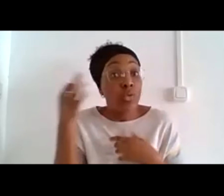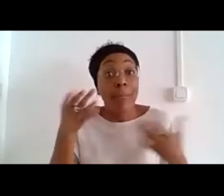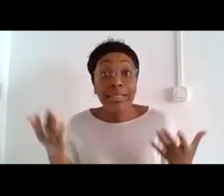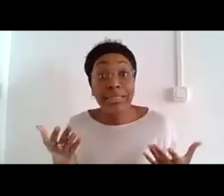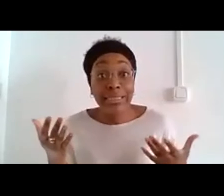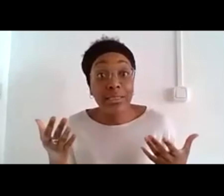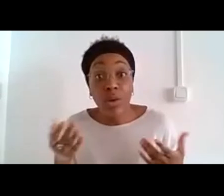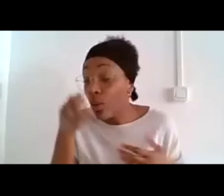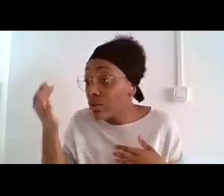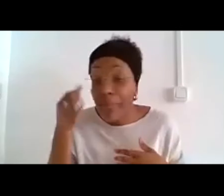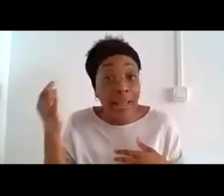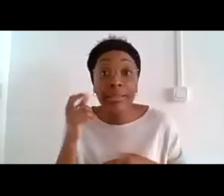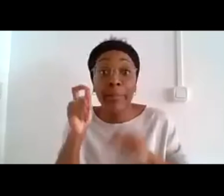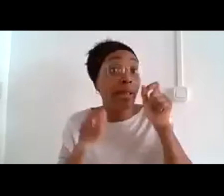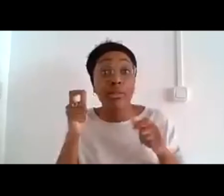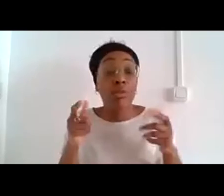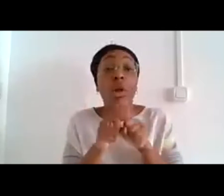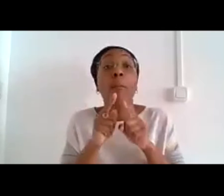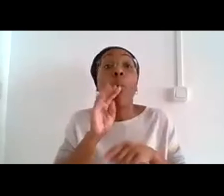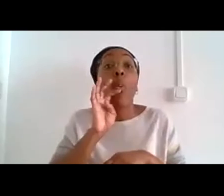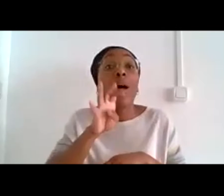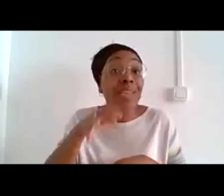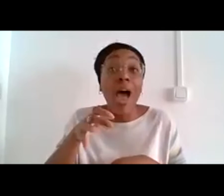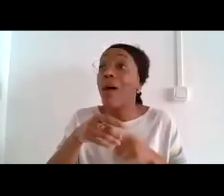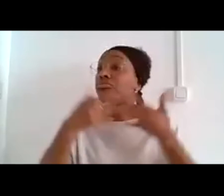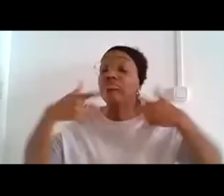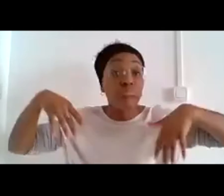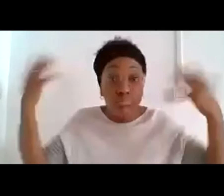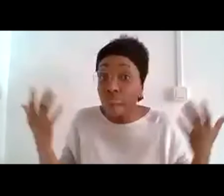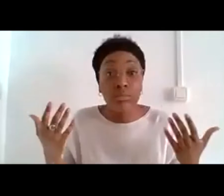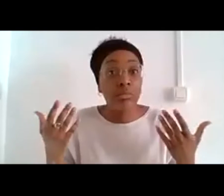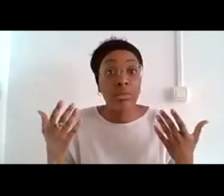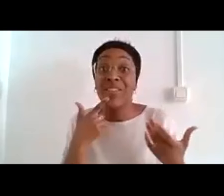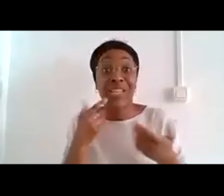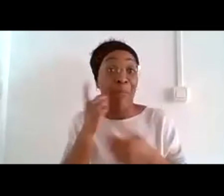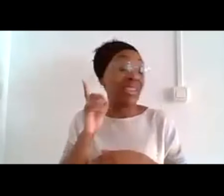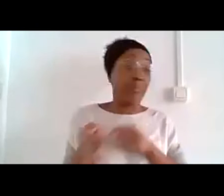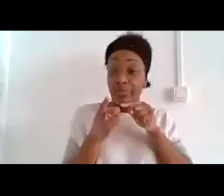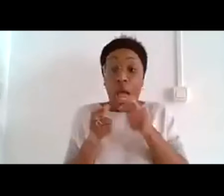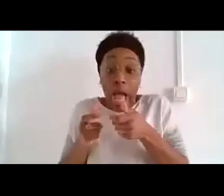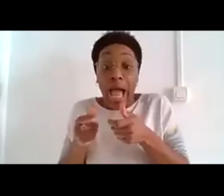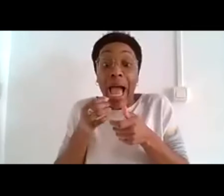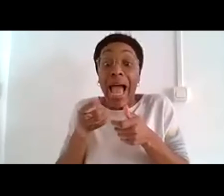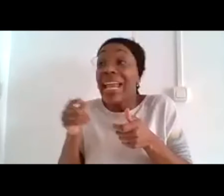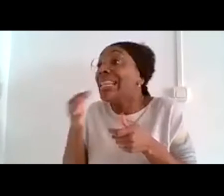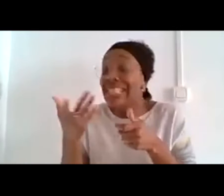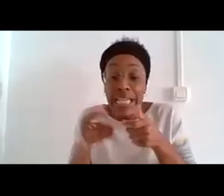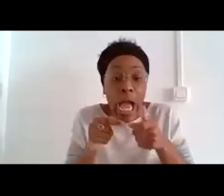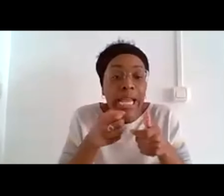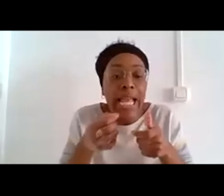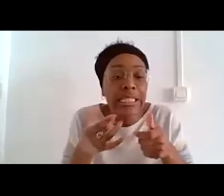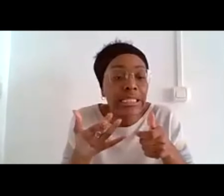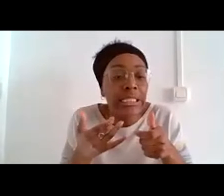une notification, comme vous avez sur WhatsApp, et il y a une notification qui se fait sur le téléphone et tout de suite: «Ah! Untel, il a marqué